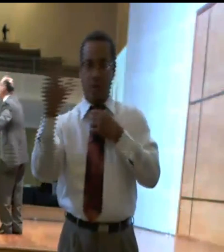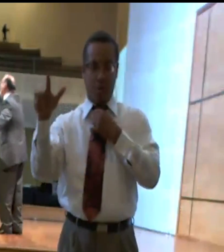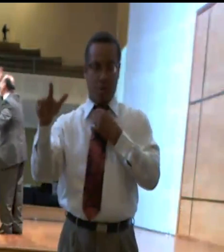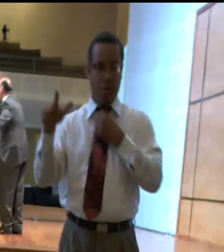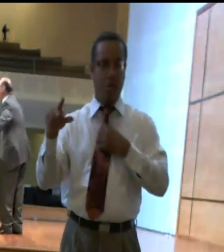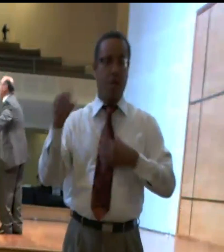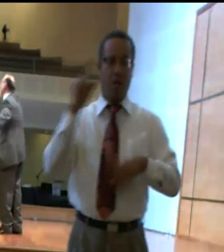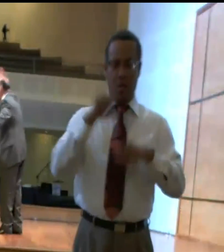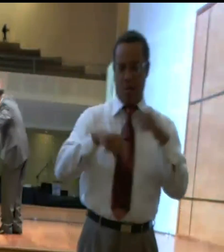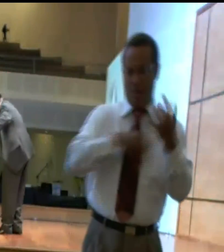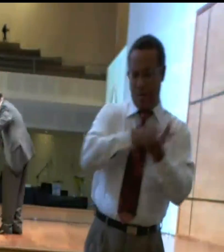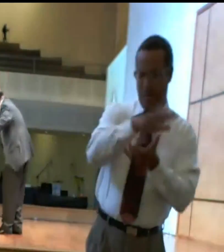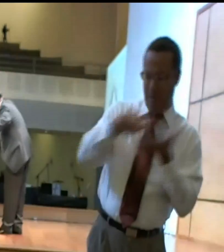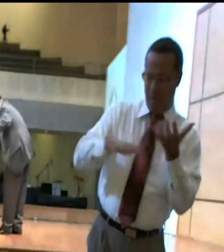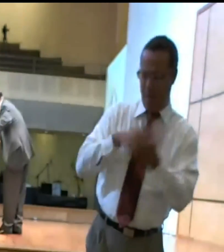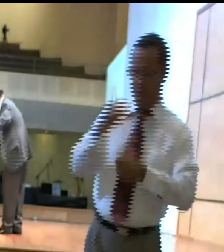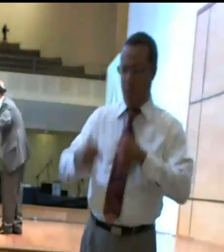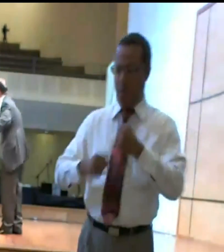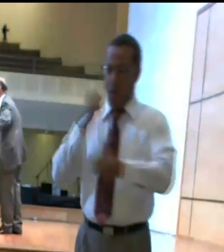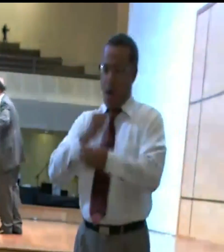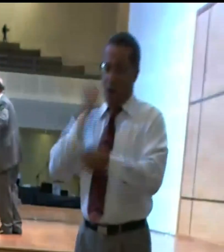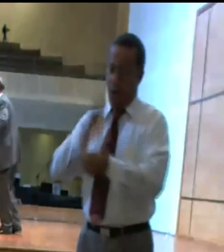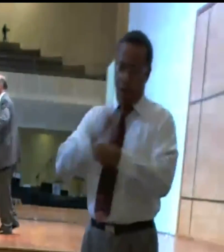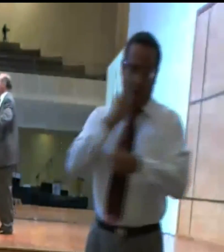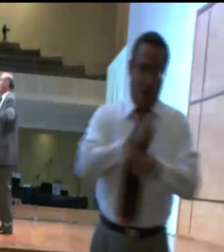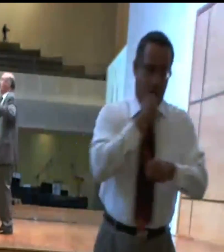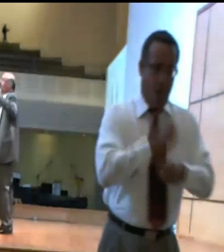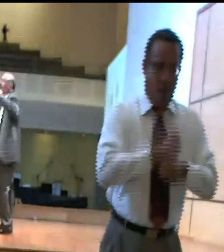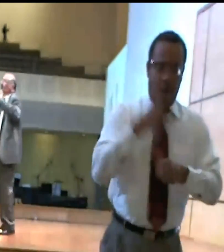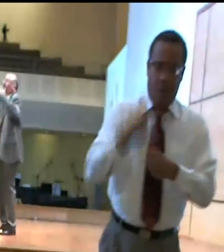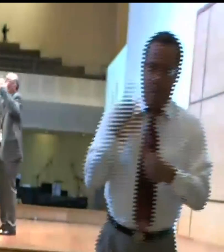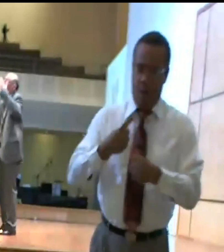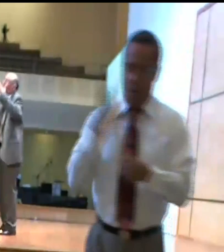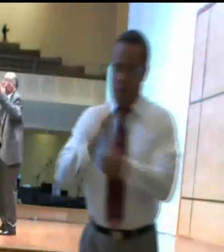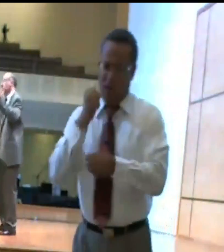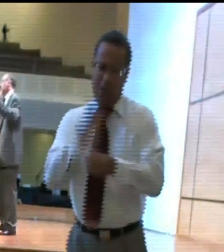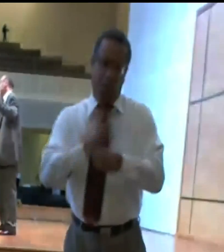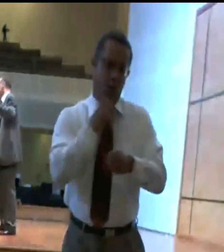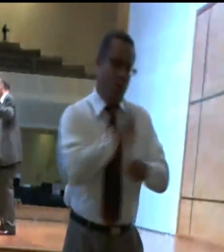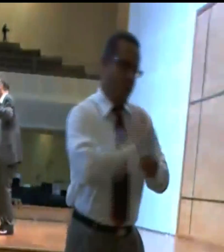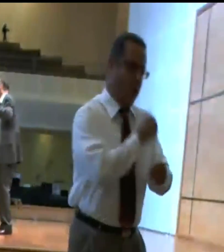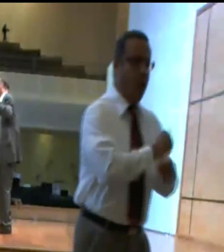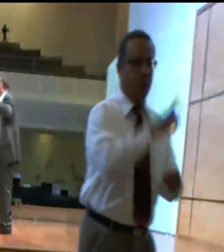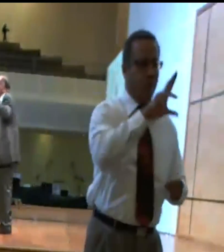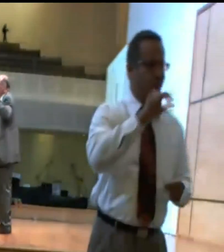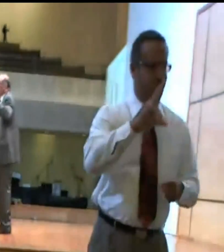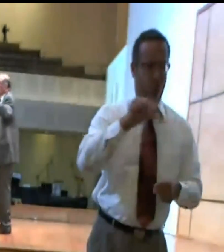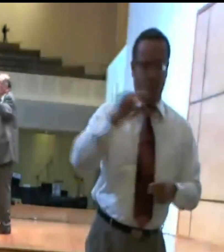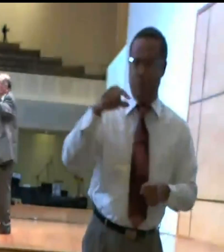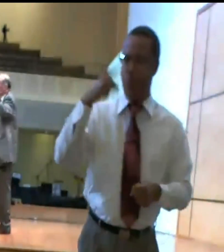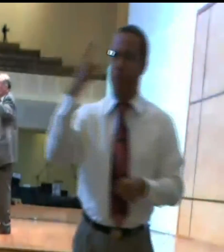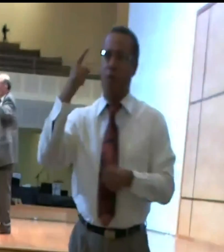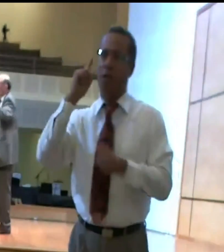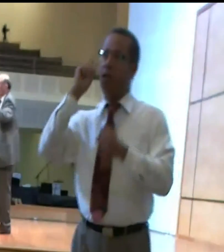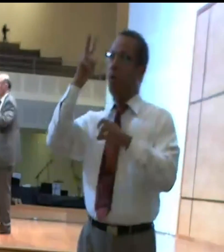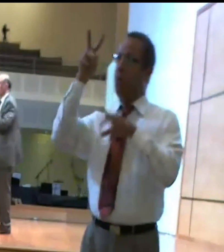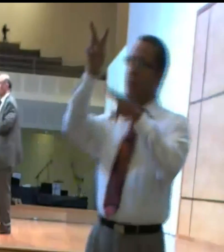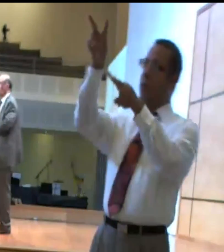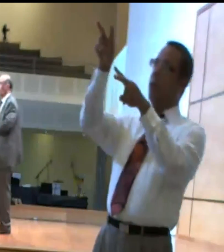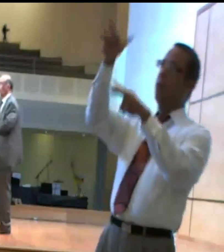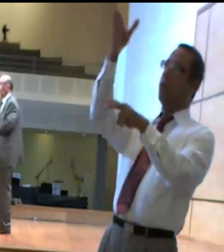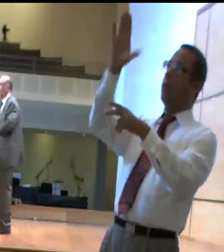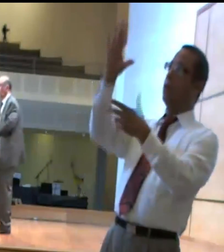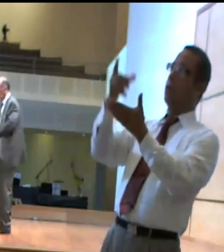Por más que te afanes, nunca podrás entender la mente de Dios. Hermanos, si nosotros pudiéramos entender a Dios perfectamente, Él sería de nuestro tamaño.